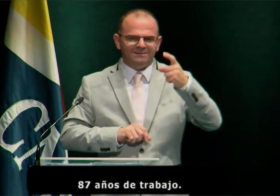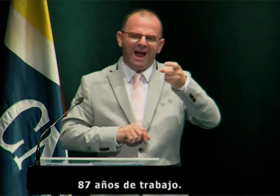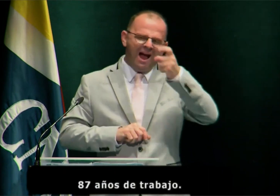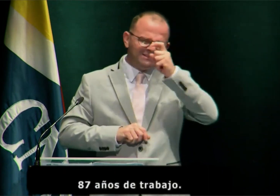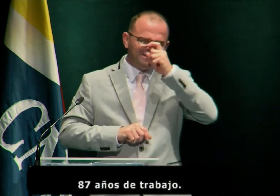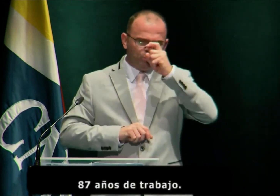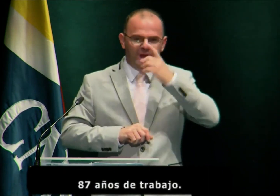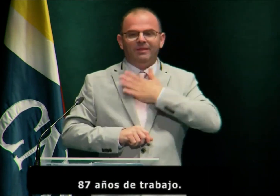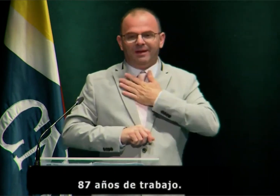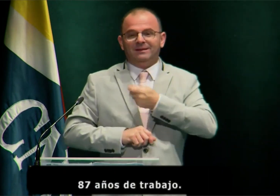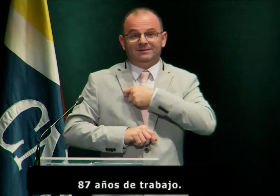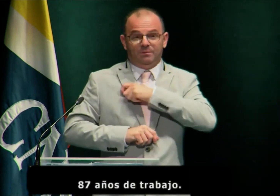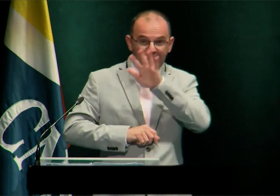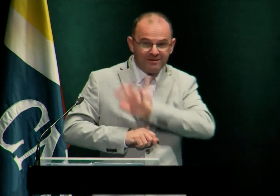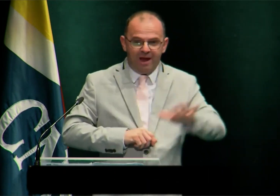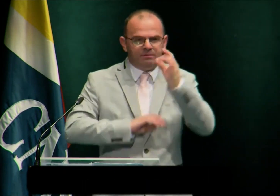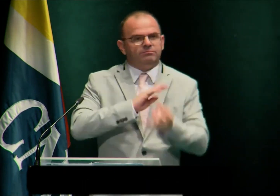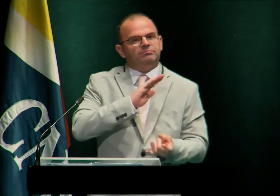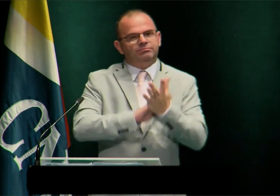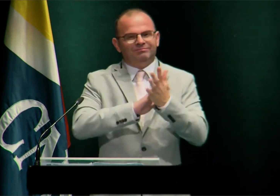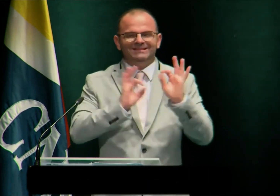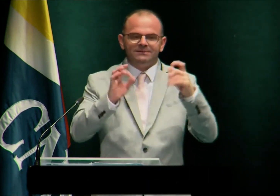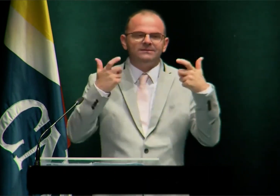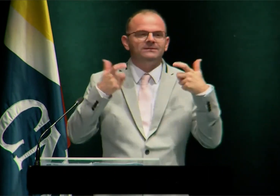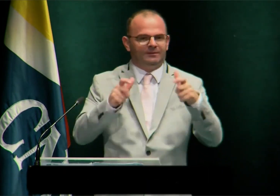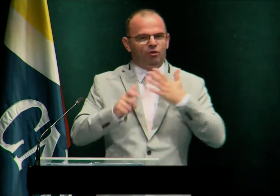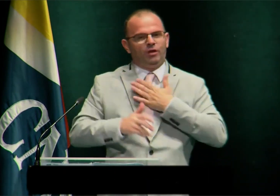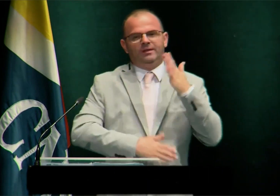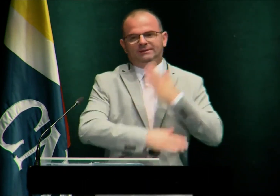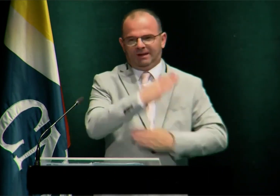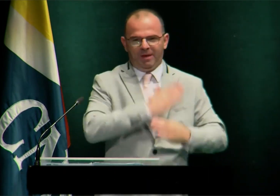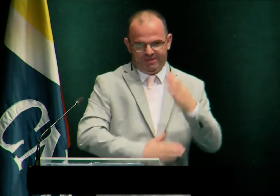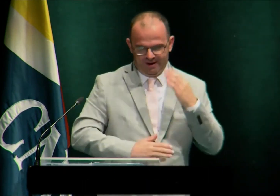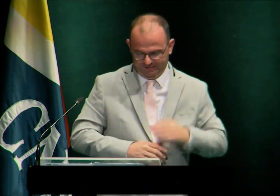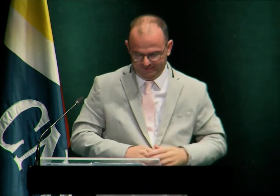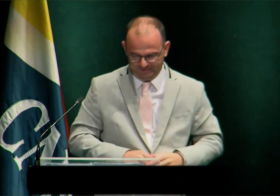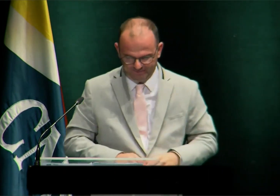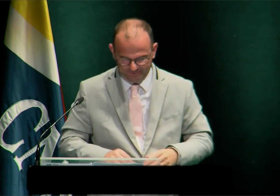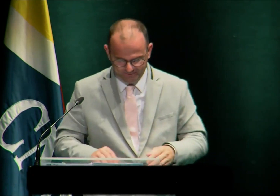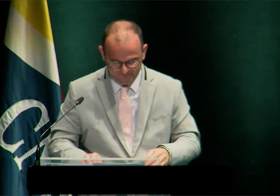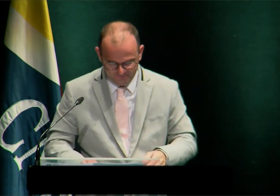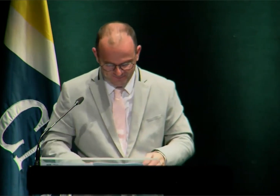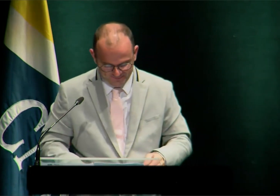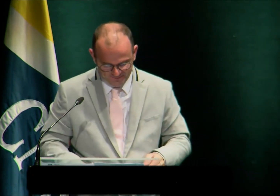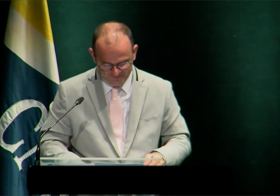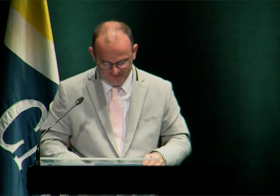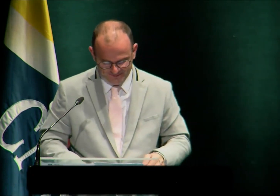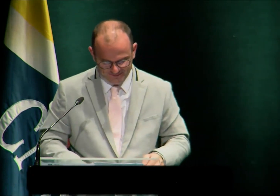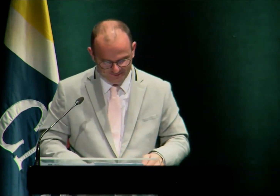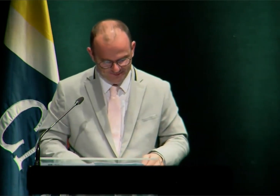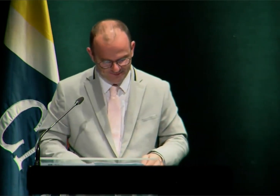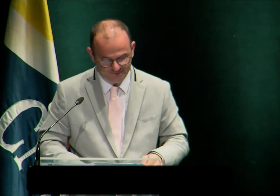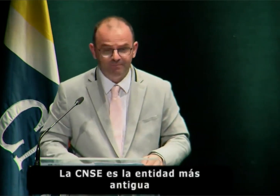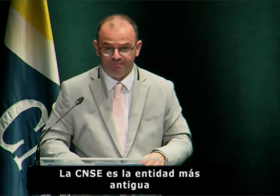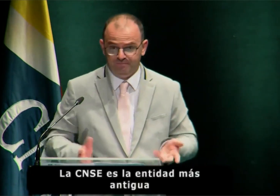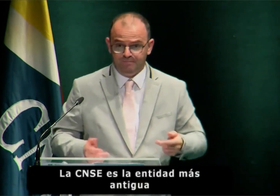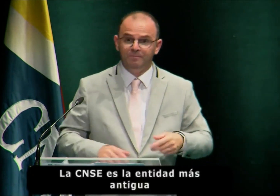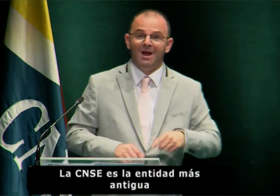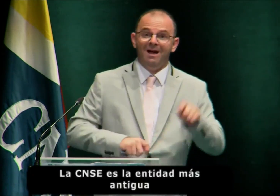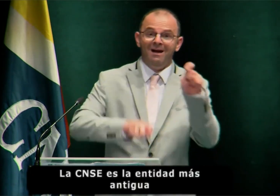La Confederación Estatal de Personas Sordas es la entidad más antigua de la discapacidad en España.